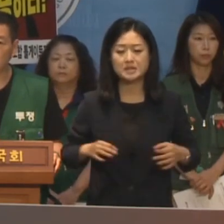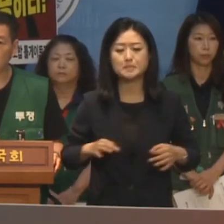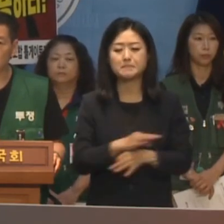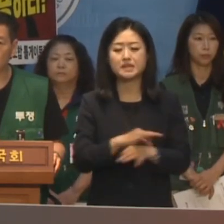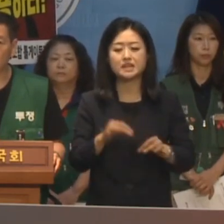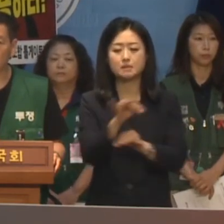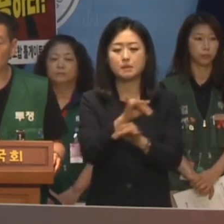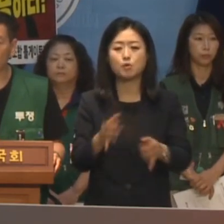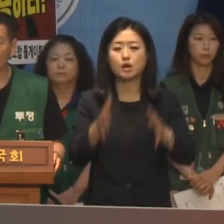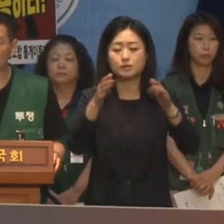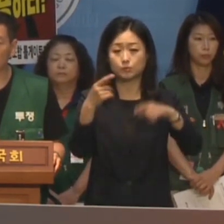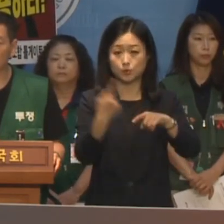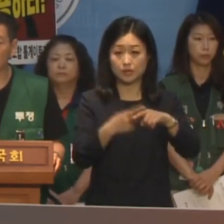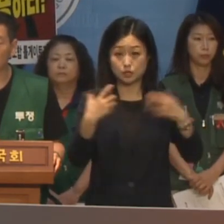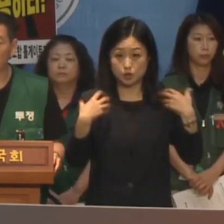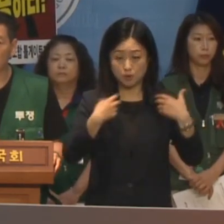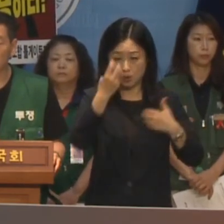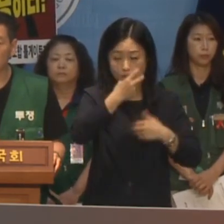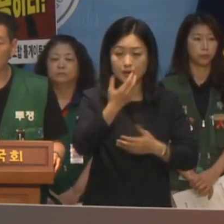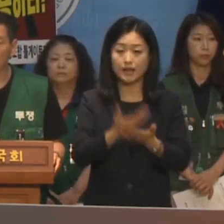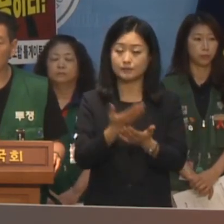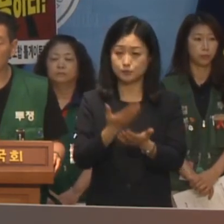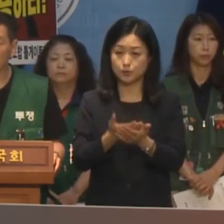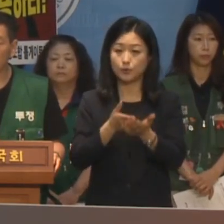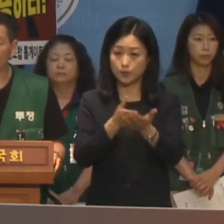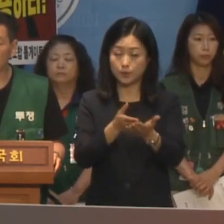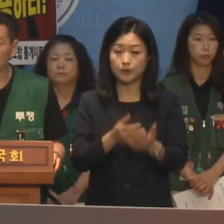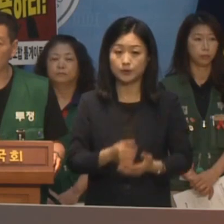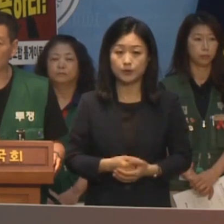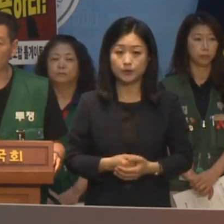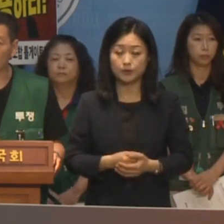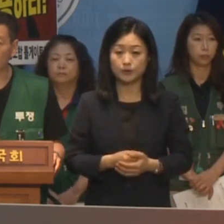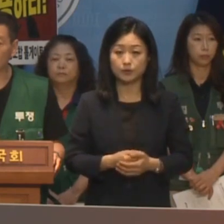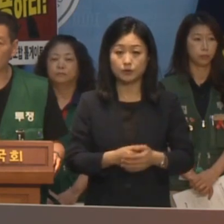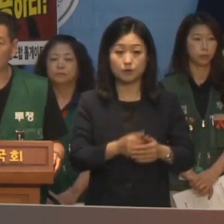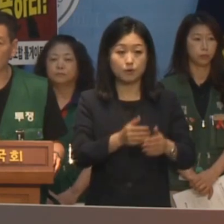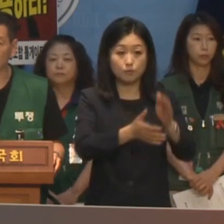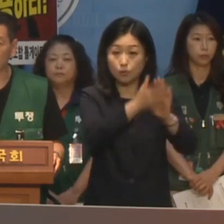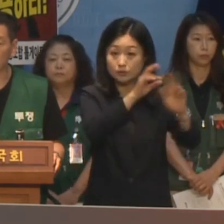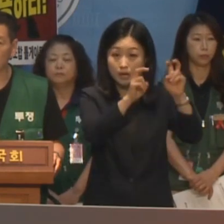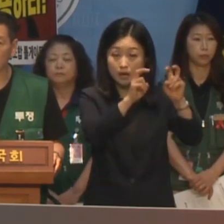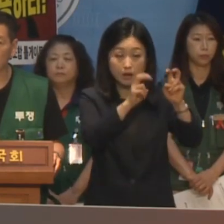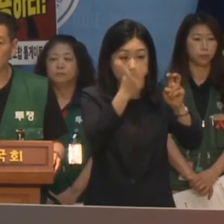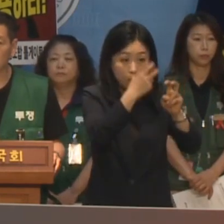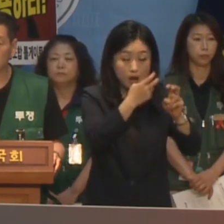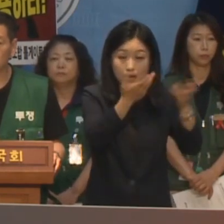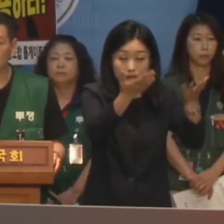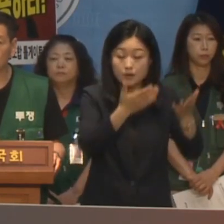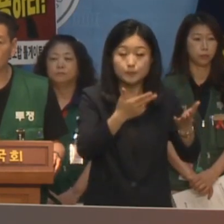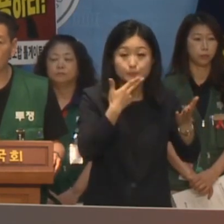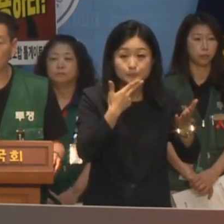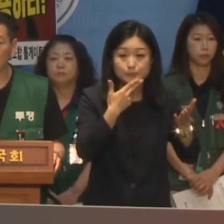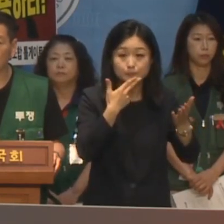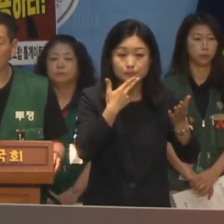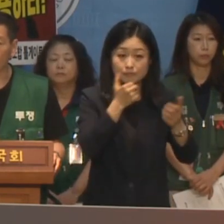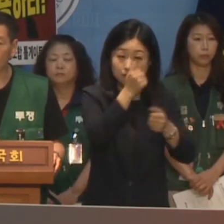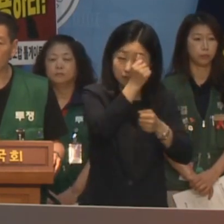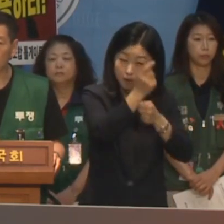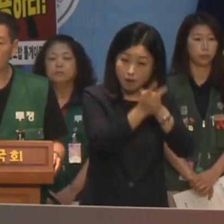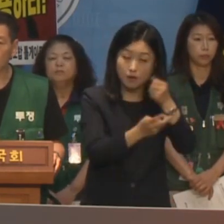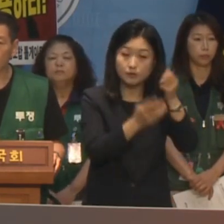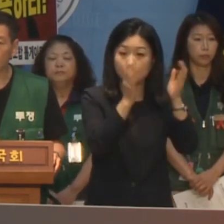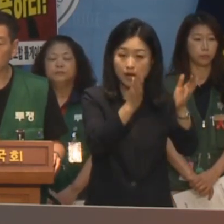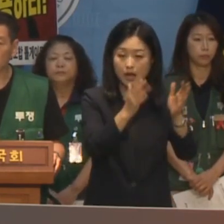비리백화점입니다. 정부가 관리감독해야 됩니다. 드러난 바에 따르면 원청은 아무 관리 감독을 하지 않았습니다. 십수년 동안